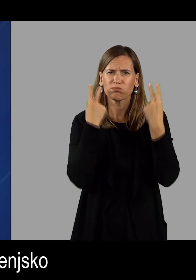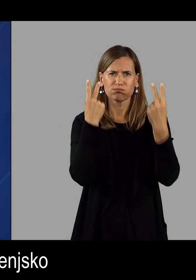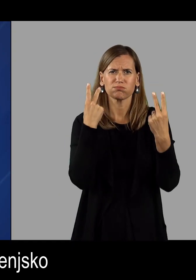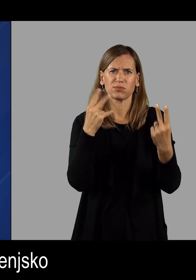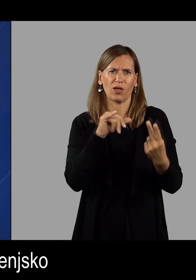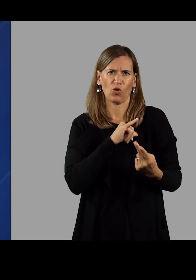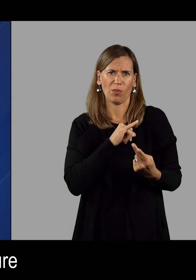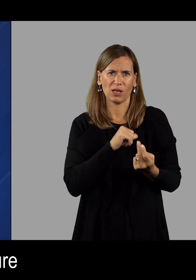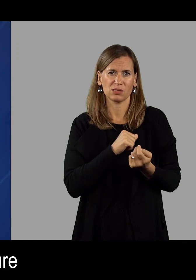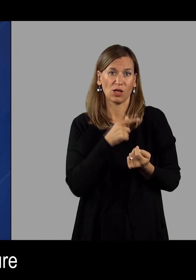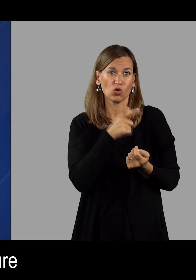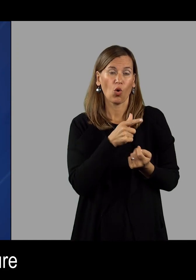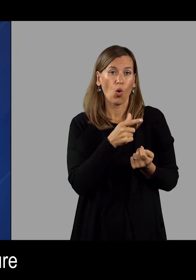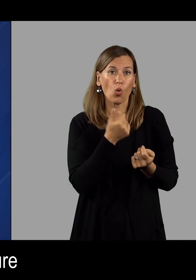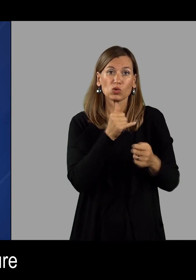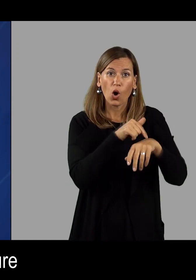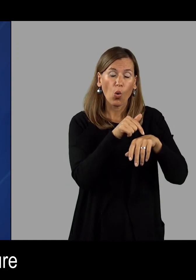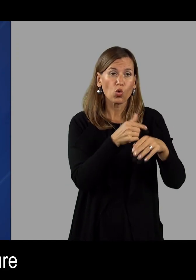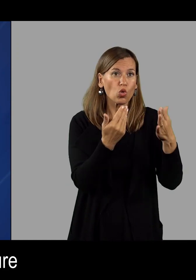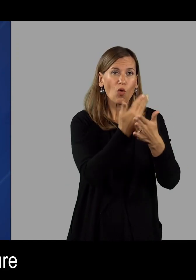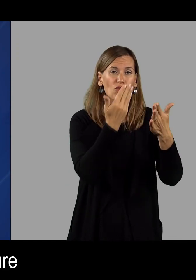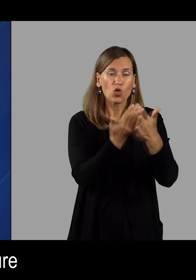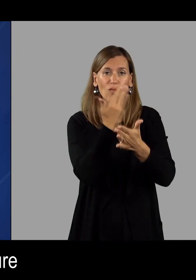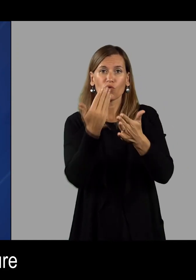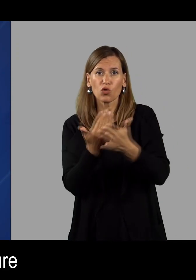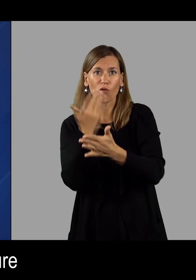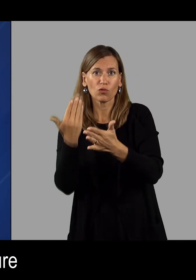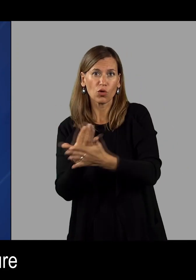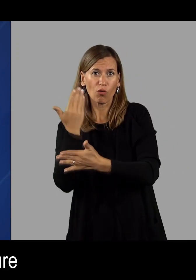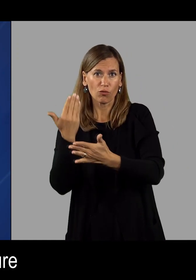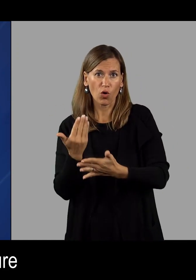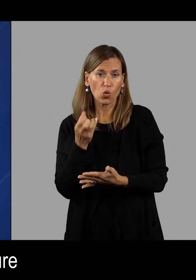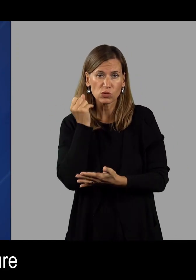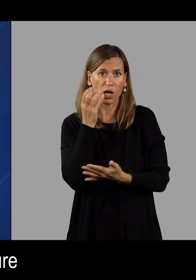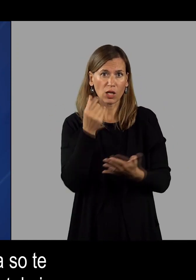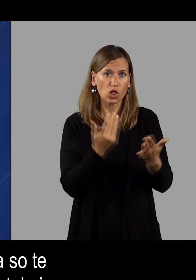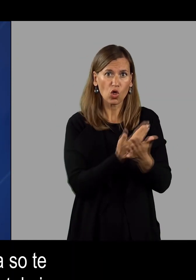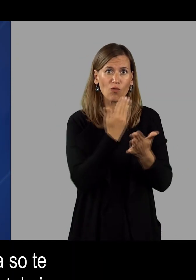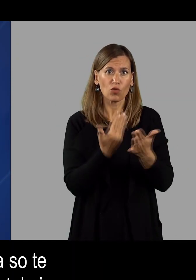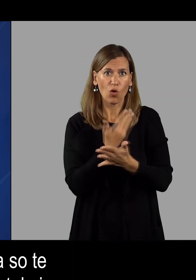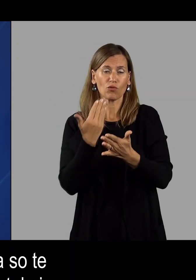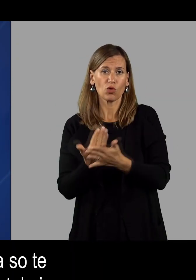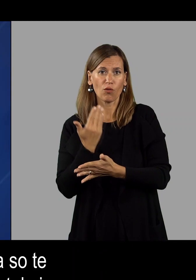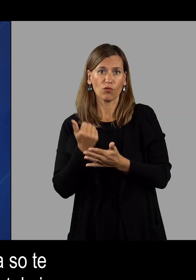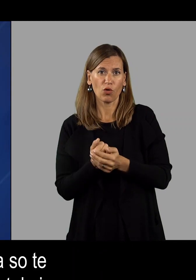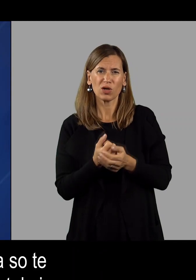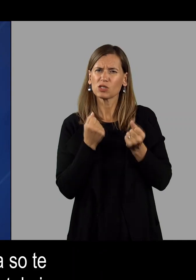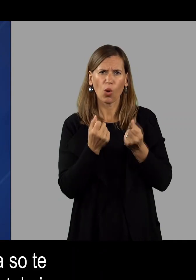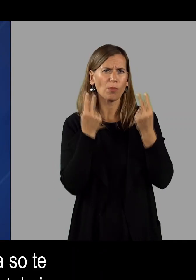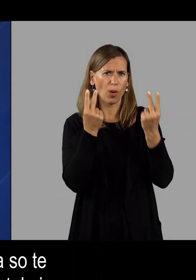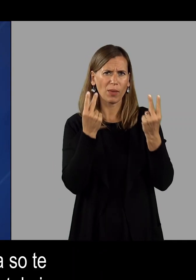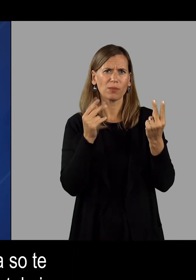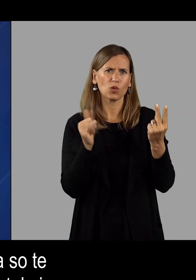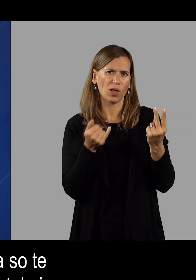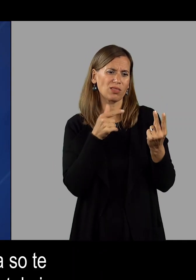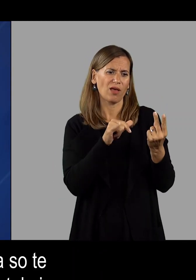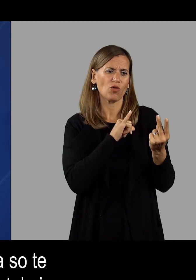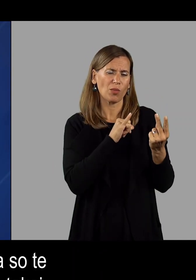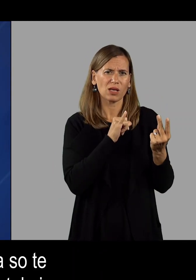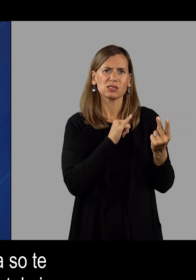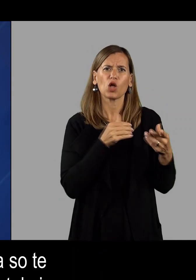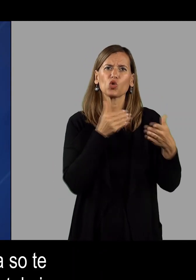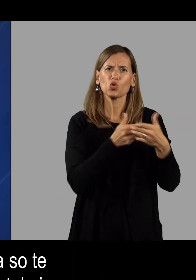pomembne informacije, ki so se izmenjavale z ure v uro, z dneva v dan, in še kako pomembno je, da so te